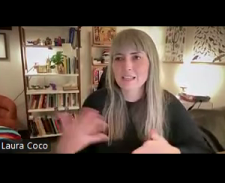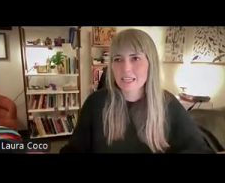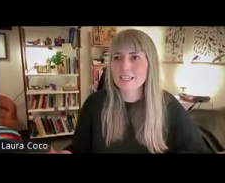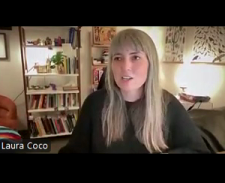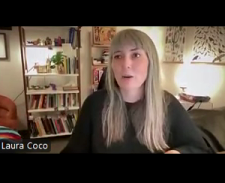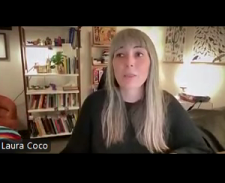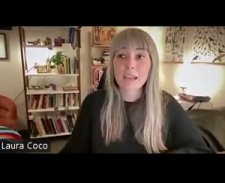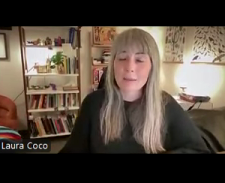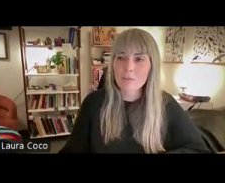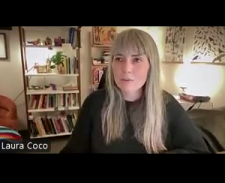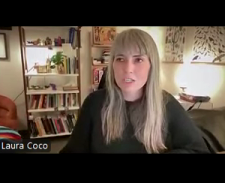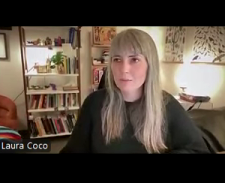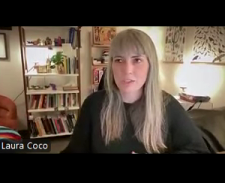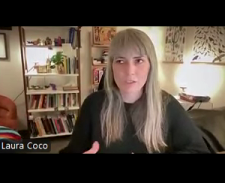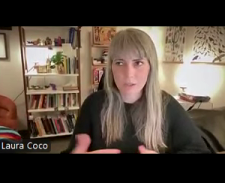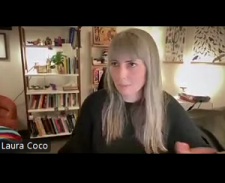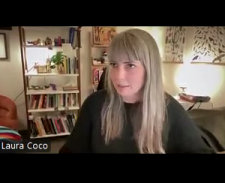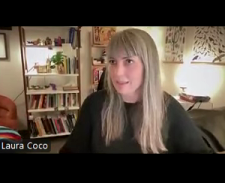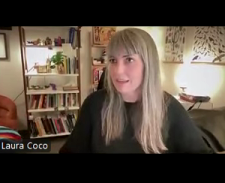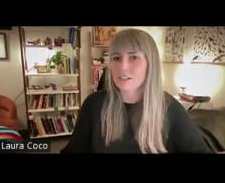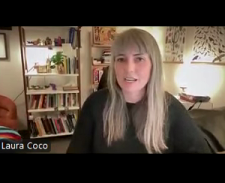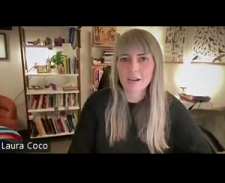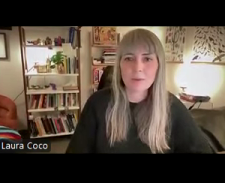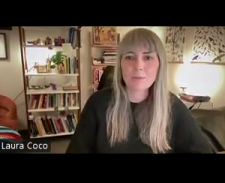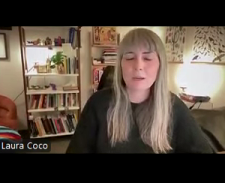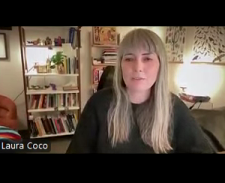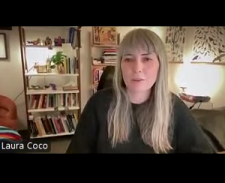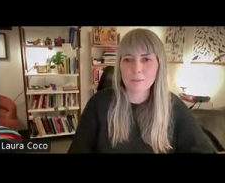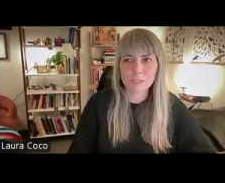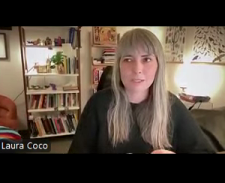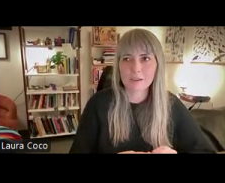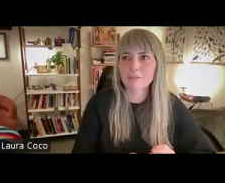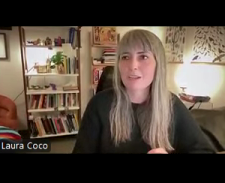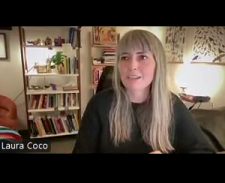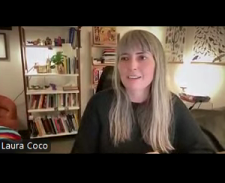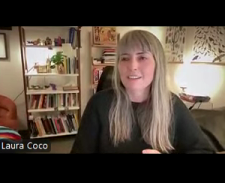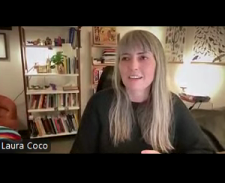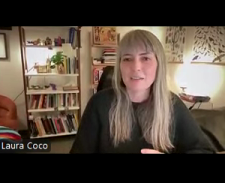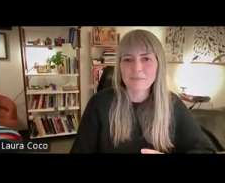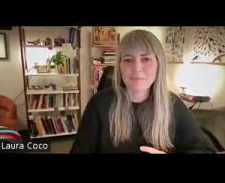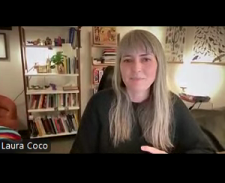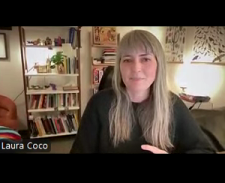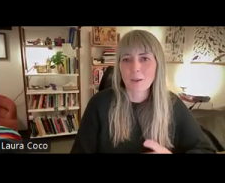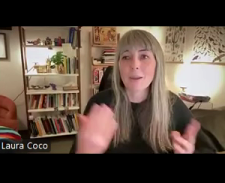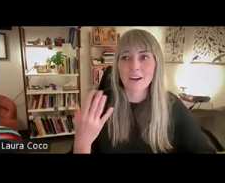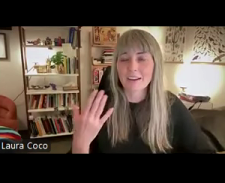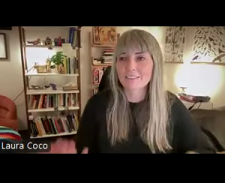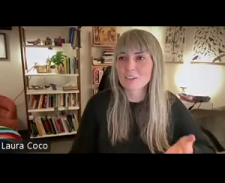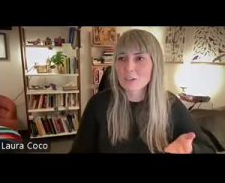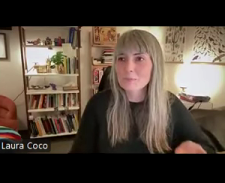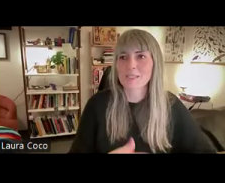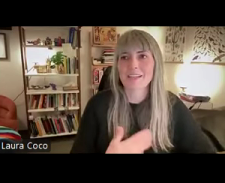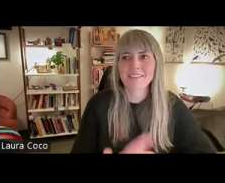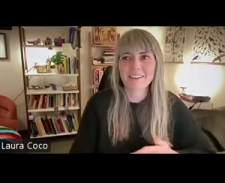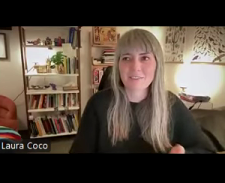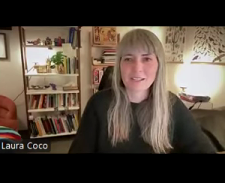coolers. Y muchos decían la máquina, no sabían exactamente el nombre de la máquina, pero que